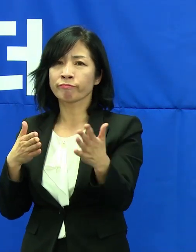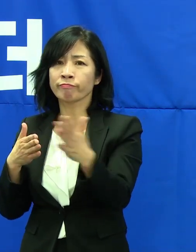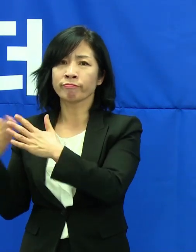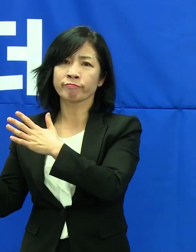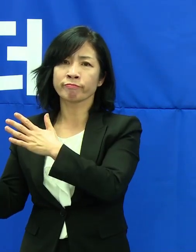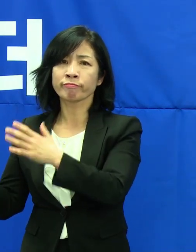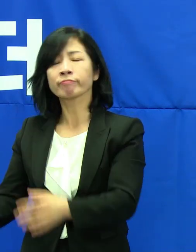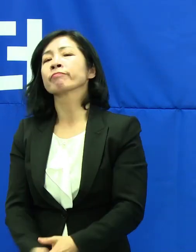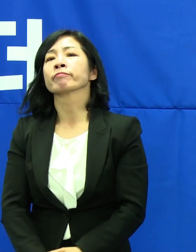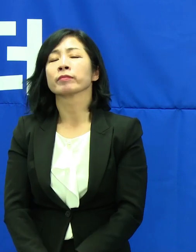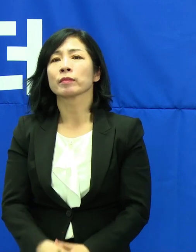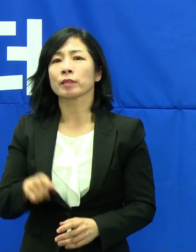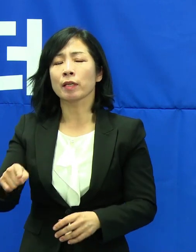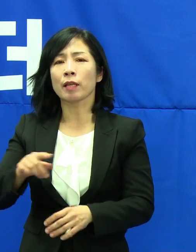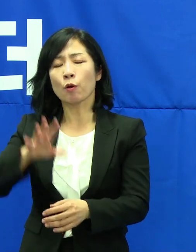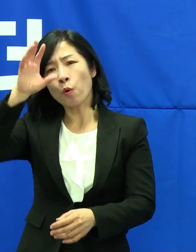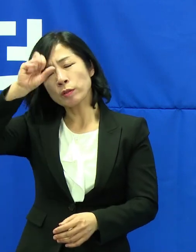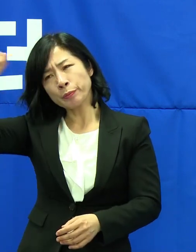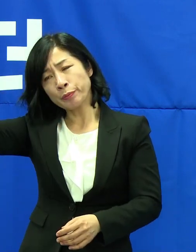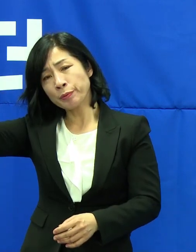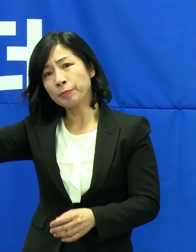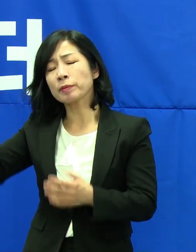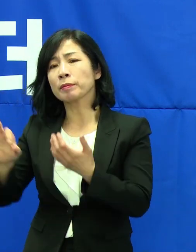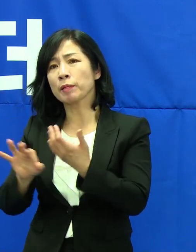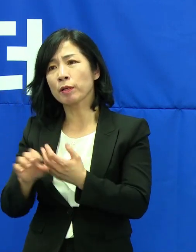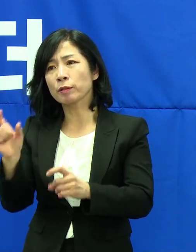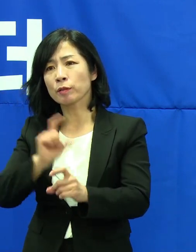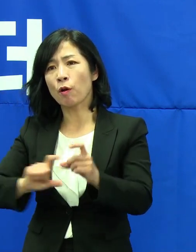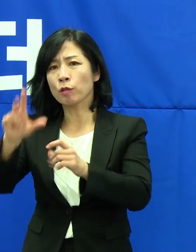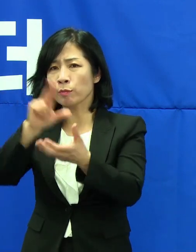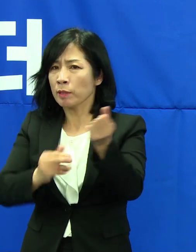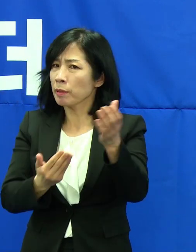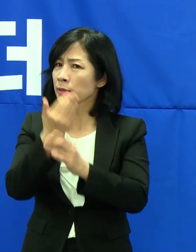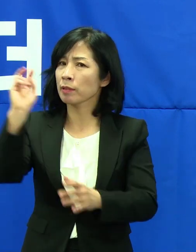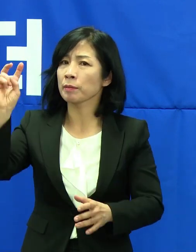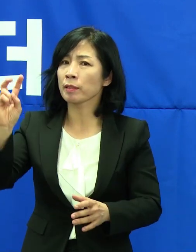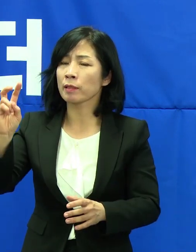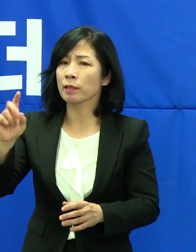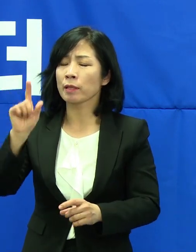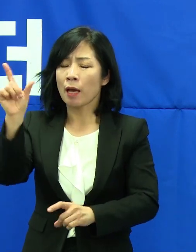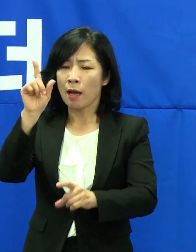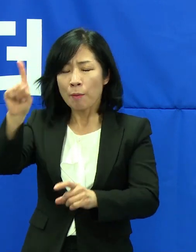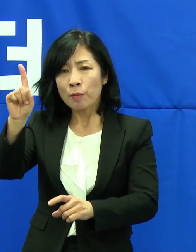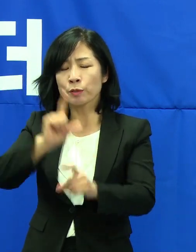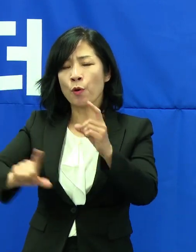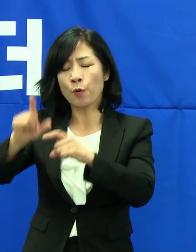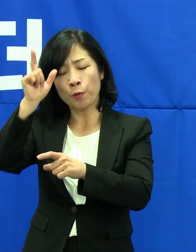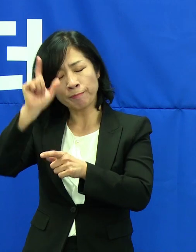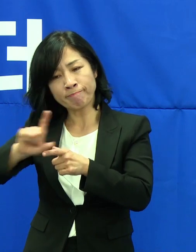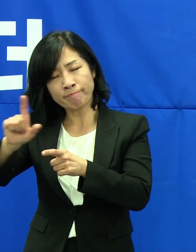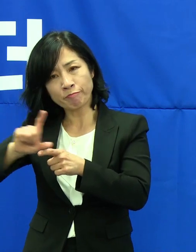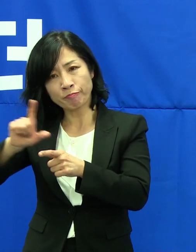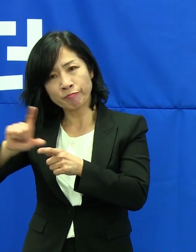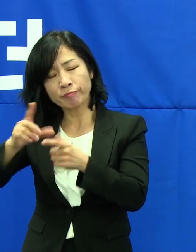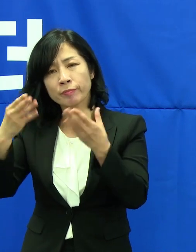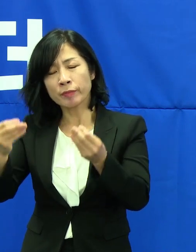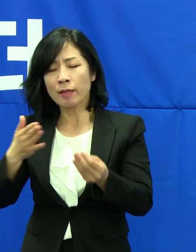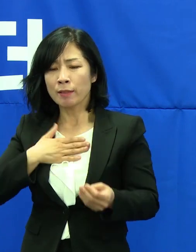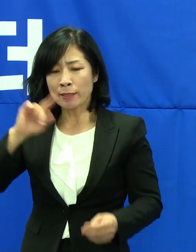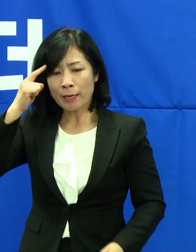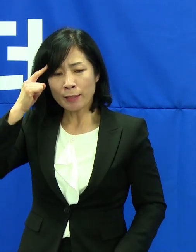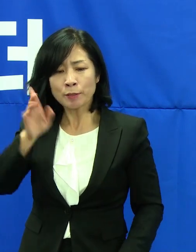그때 제 생각을 고집을 부리면 더 큰 그런 부분이 될 텐데 한 번 더 고민해 봤습니다. 저의 생각이